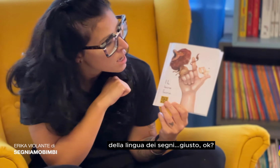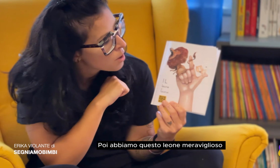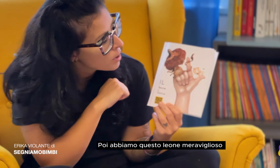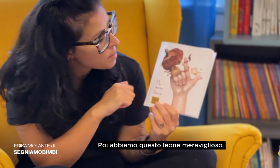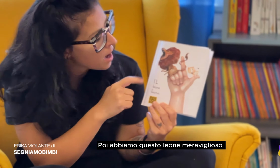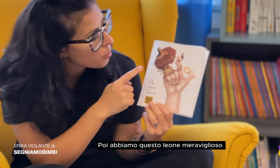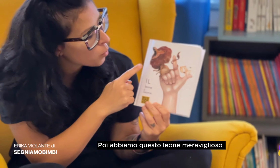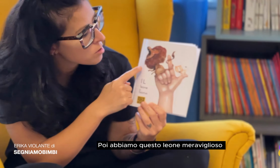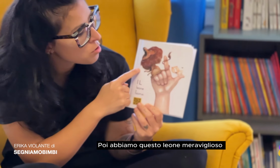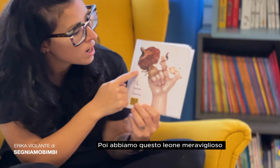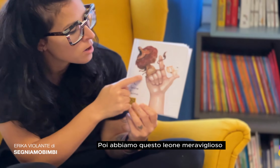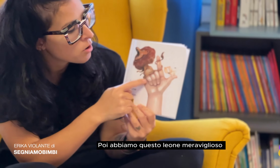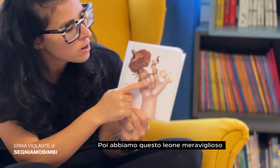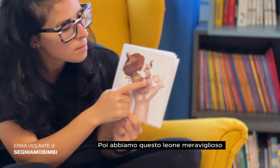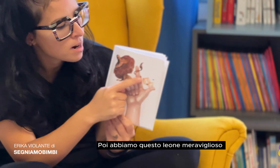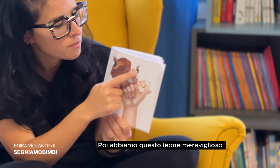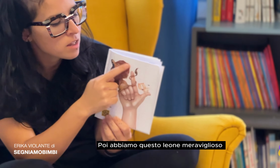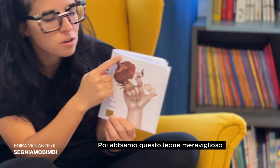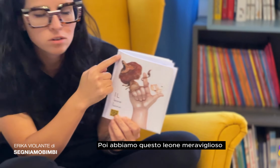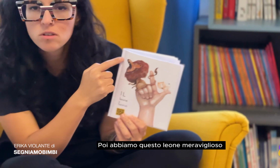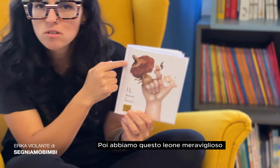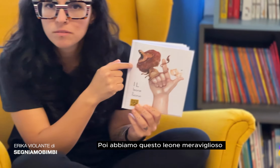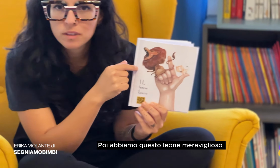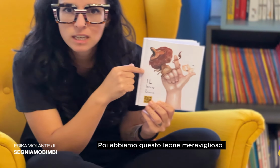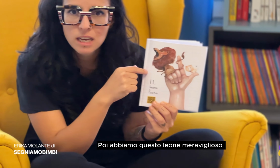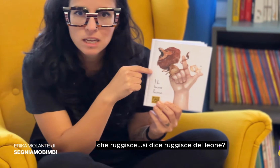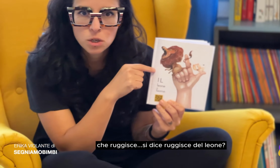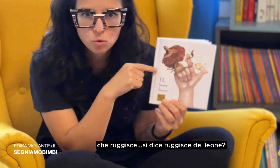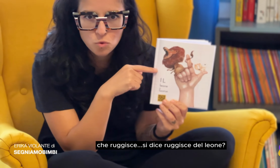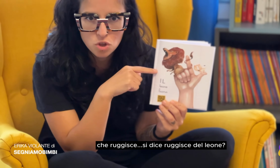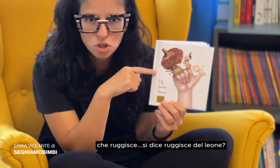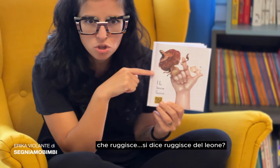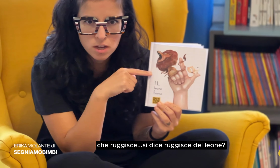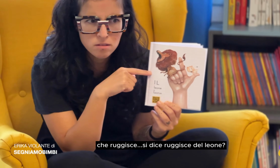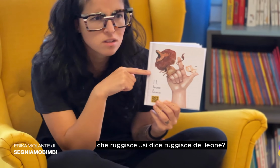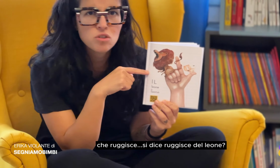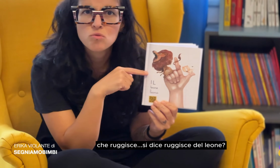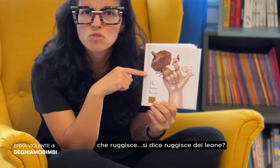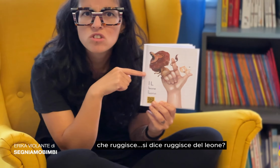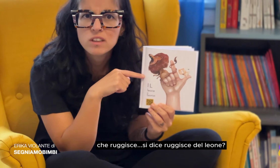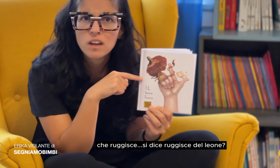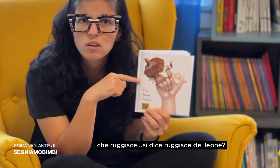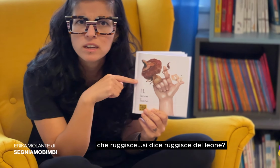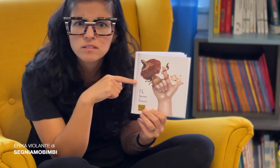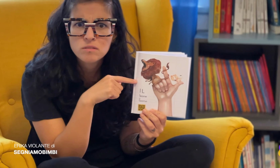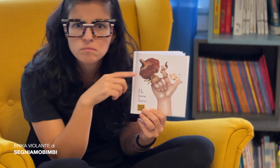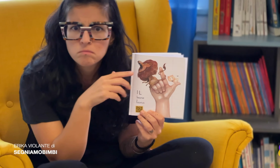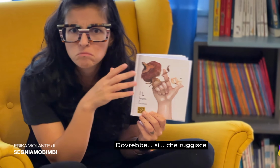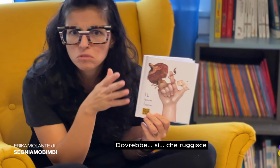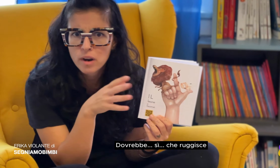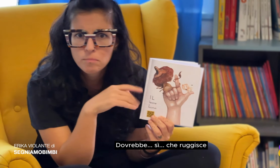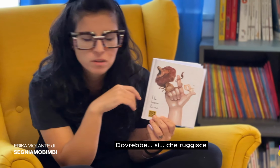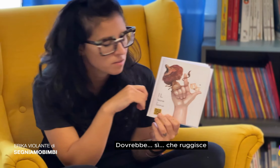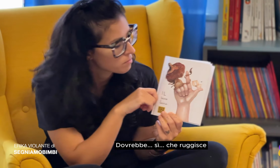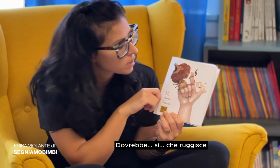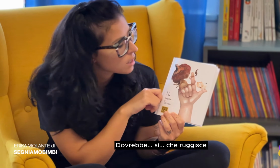Poi abbiamo questo leone meraviglioso che ruggisce. Si dice ruggisce del leone? Dovrebbe, sì, che